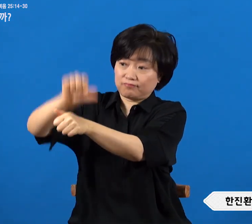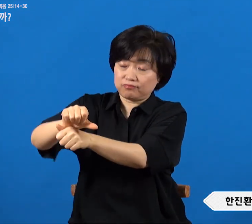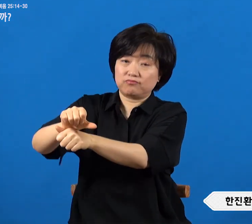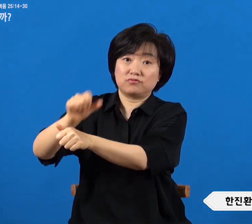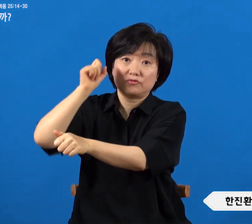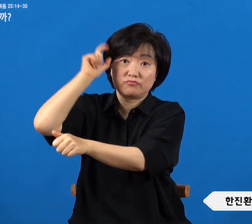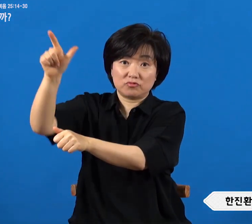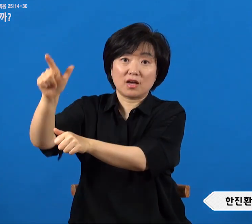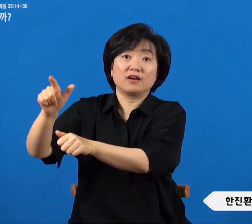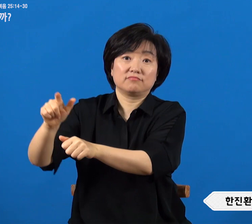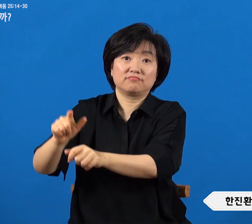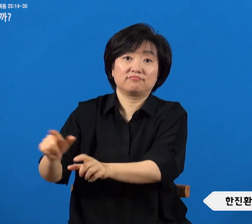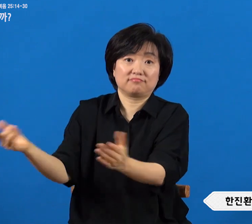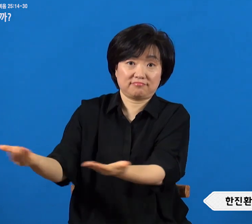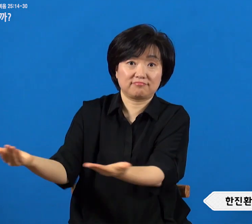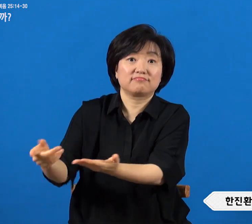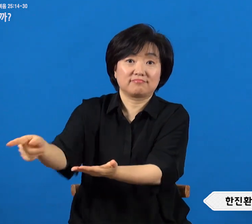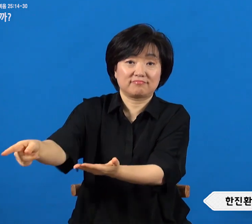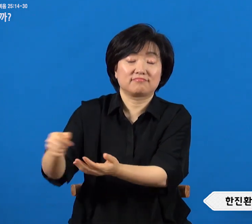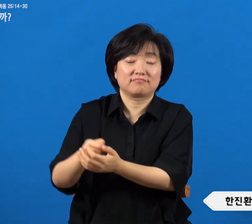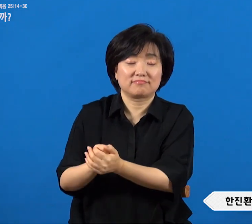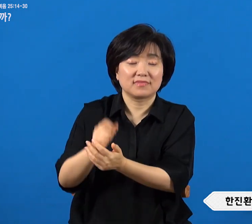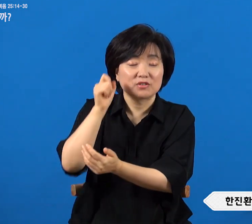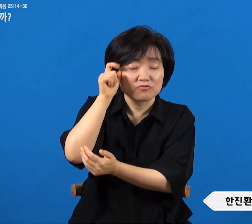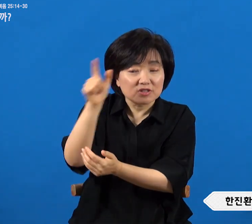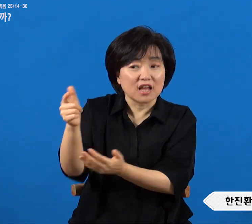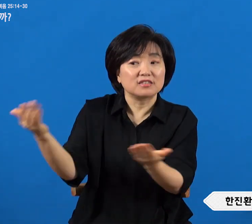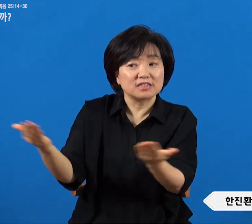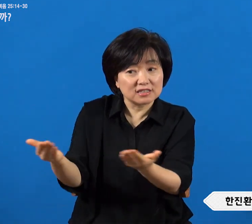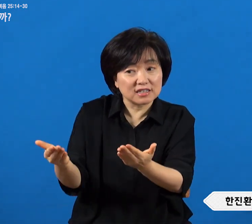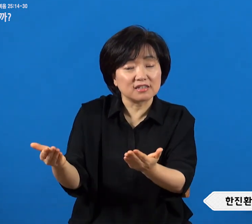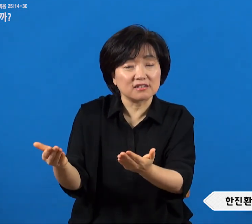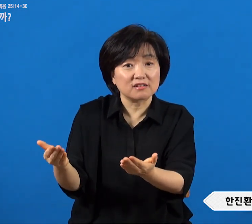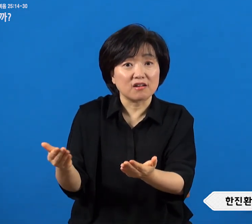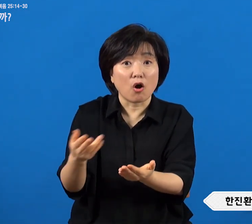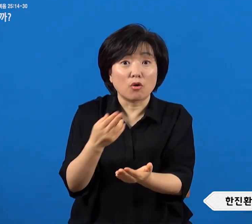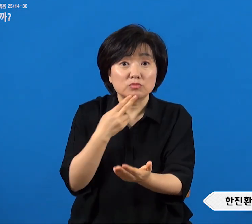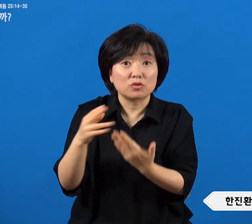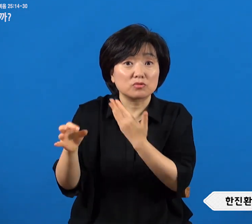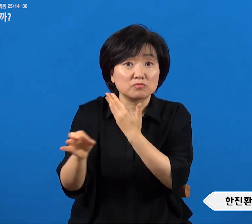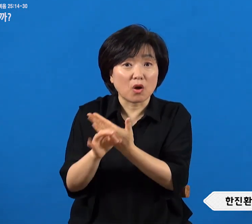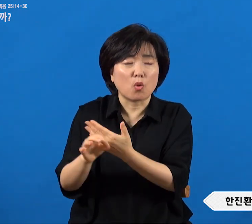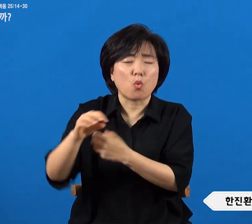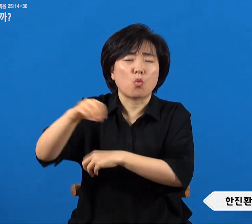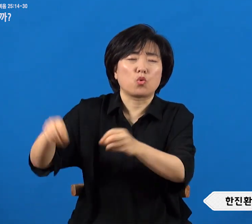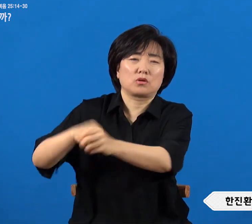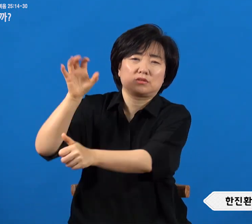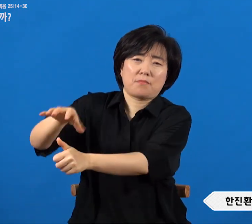살아야 됩니다. 그 정도로 삶을 살지 못했으면 그분은 오히려 책망받습니다.